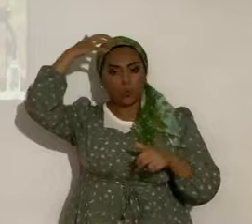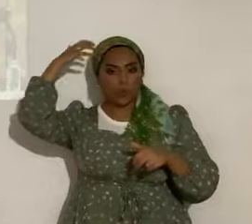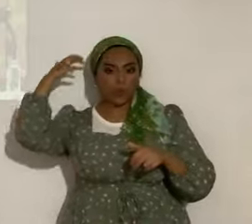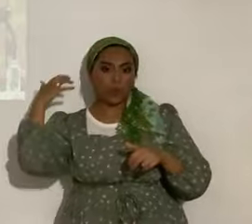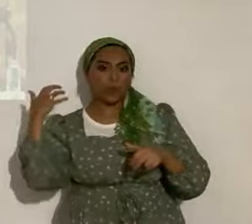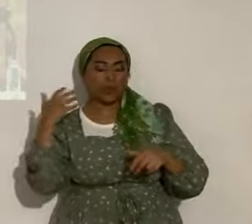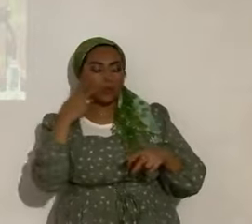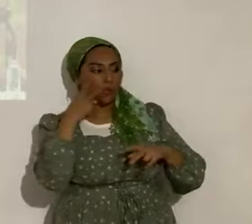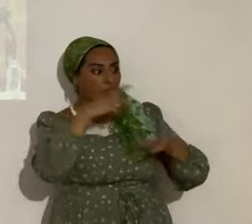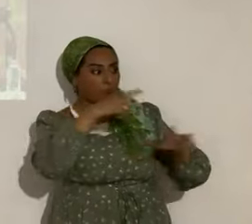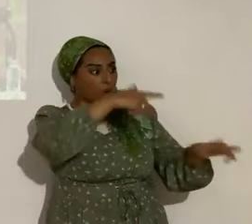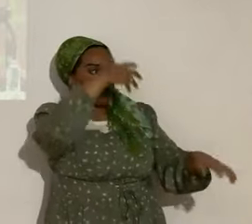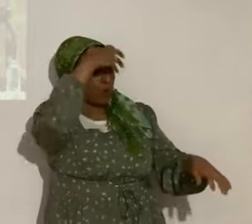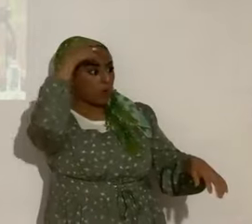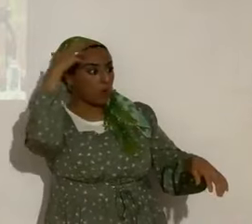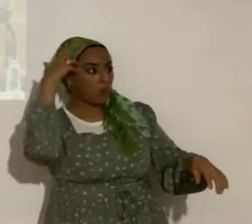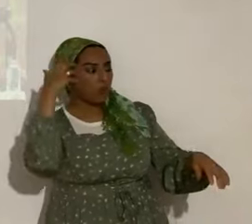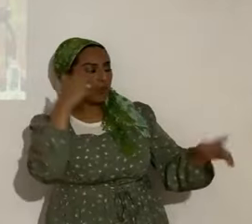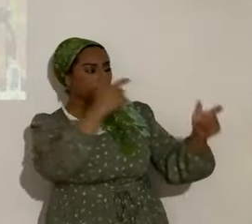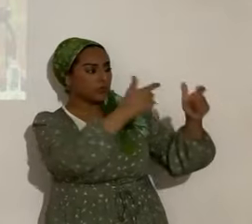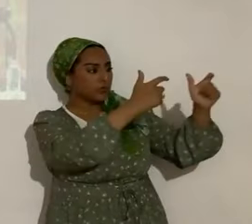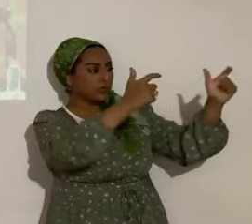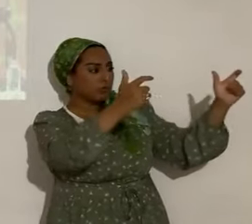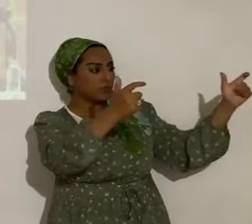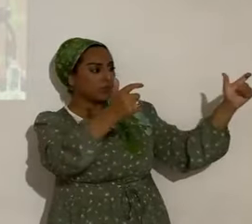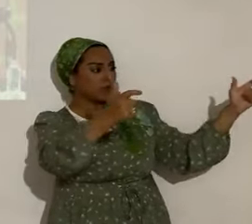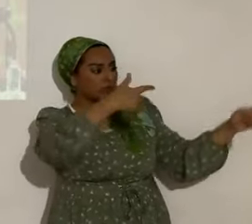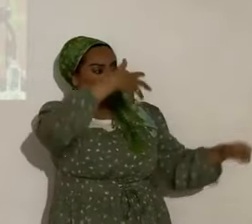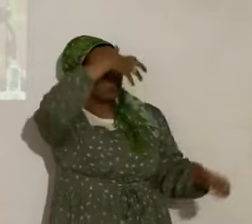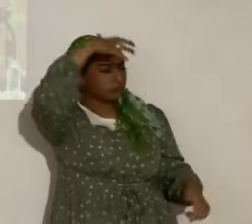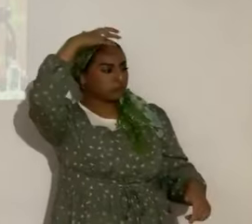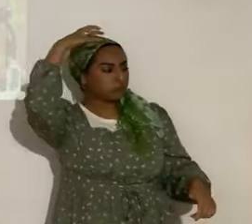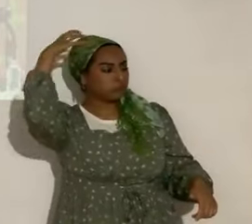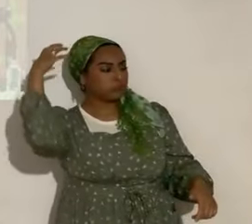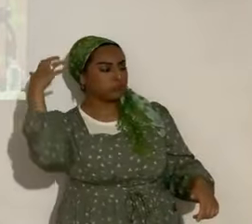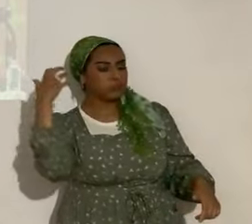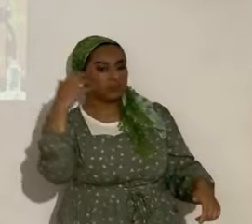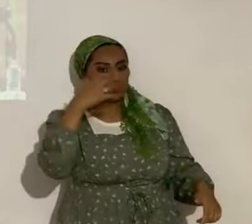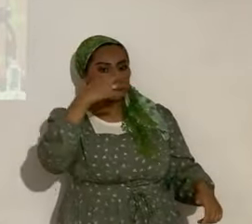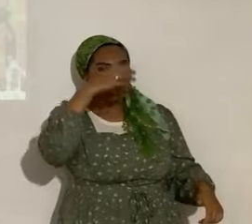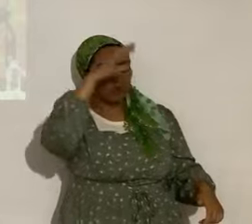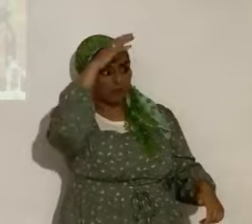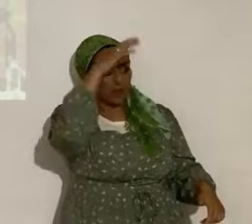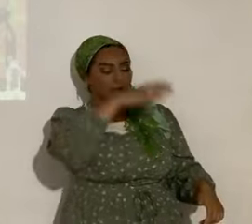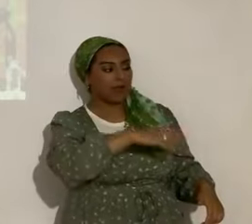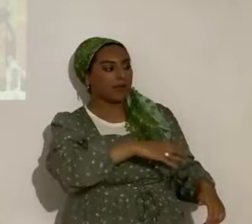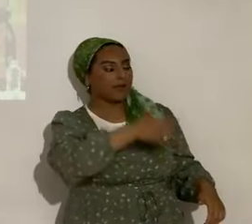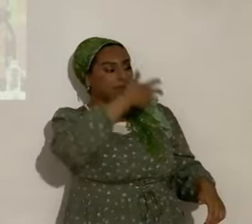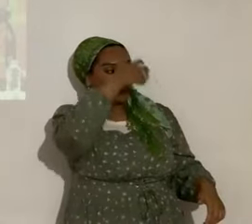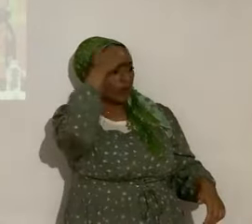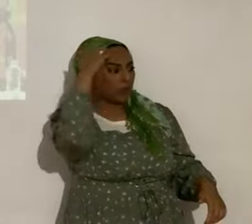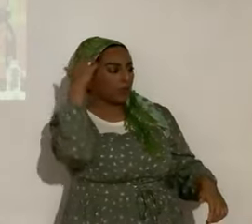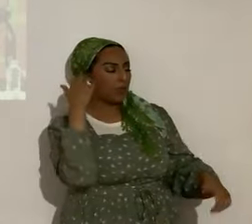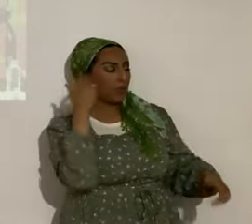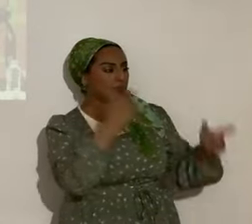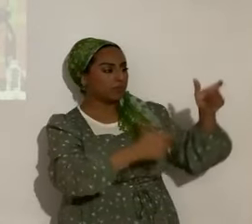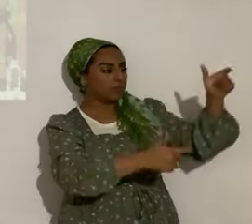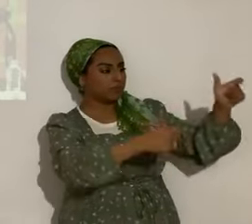apareciendo ahí un león africano con una gran melena, es un macho, es un león, una gran